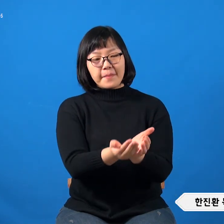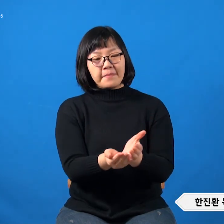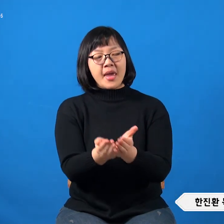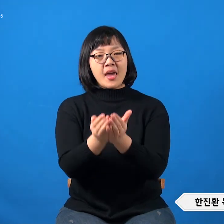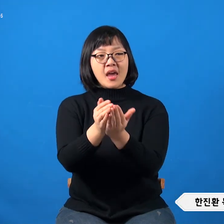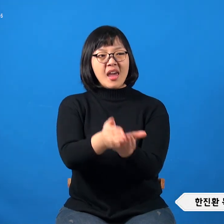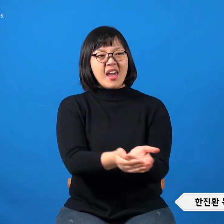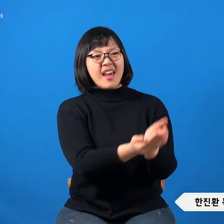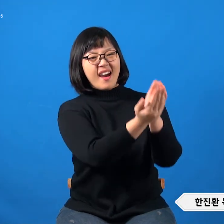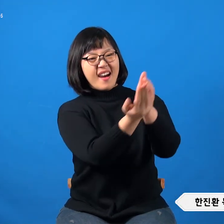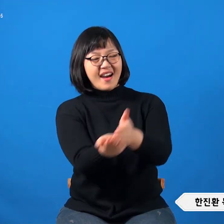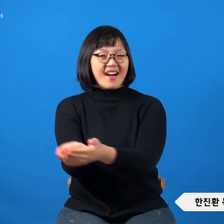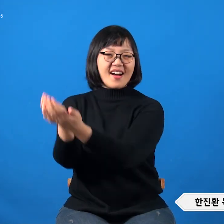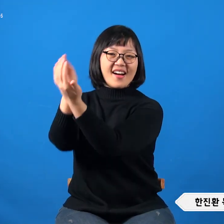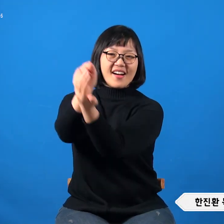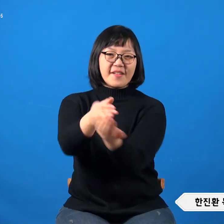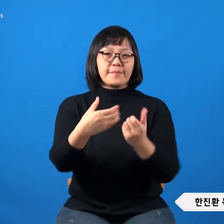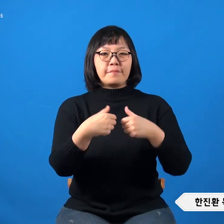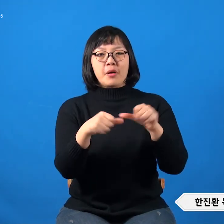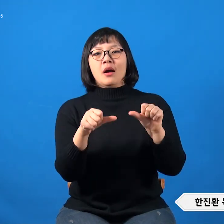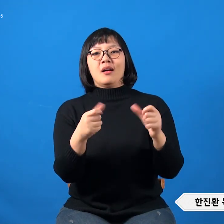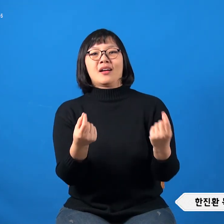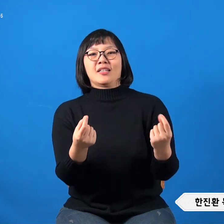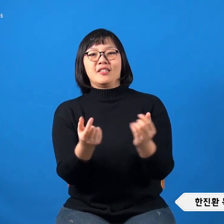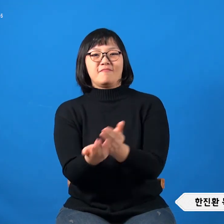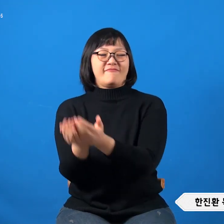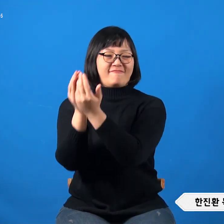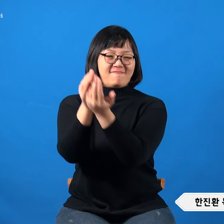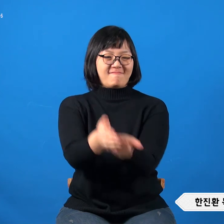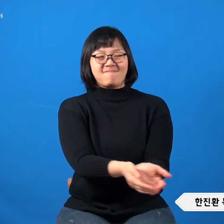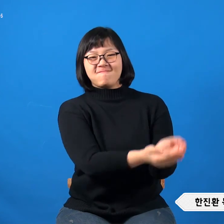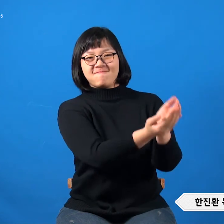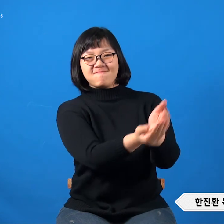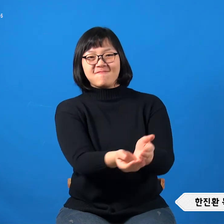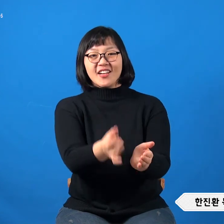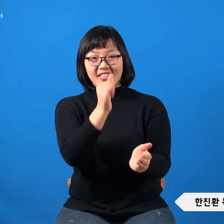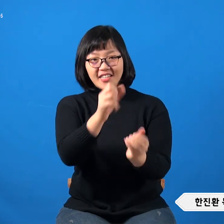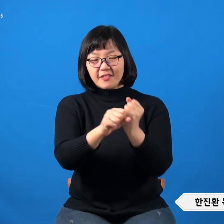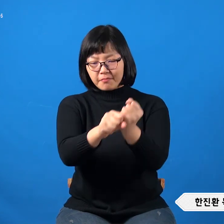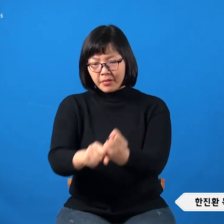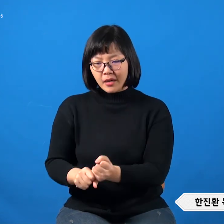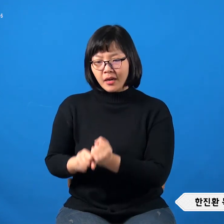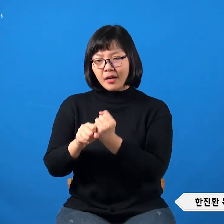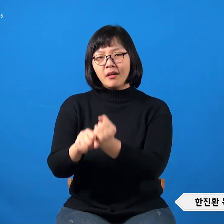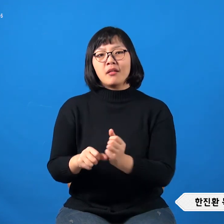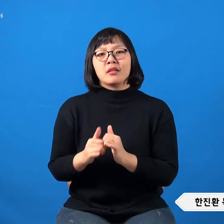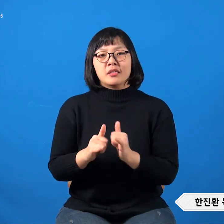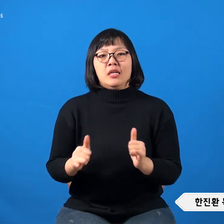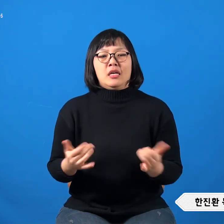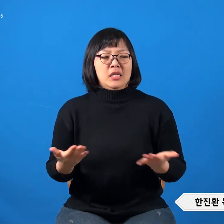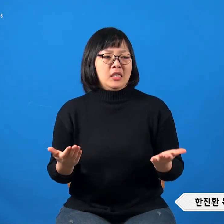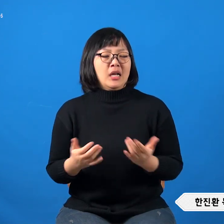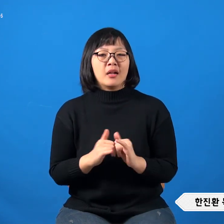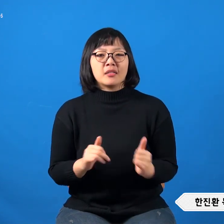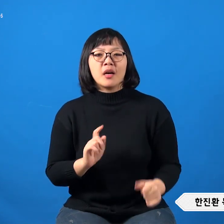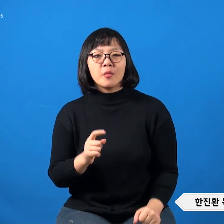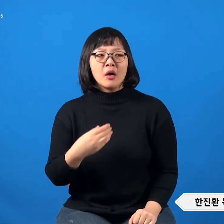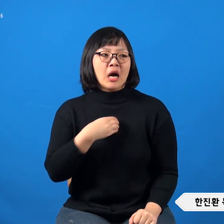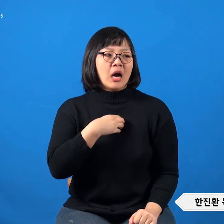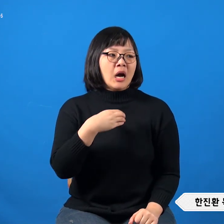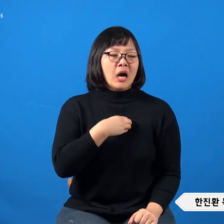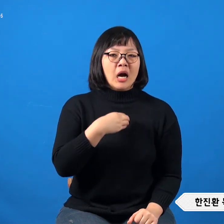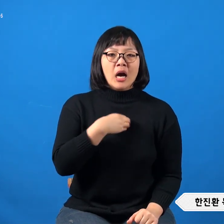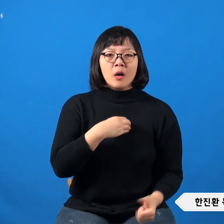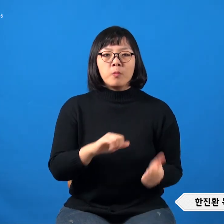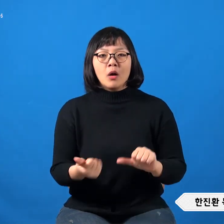그냥 거의 깨질 듯이 요동을 치고 있습니다. 사공들은 죽음의 공포에 휩싸여서 배를